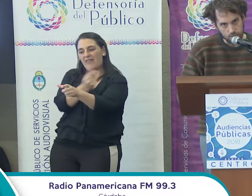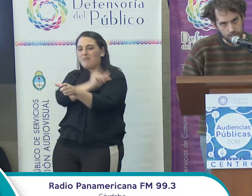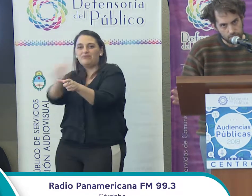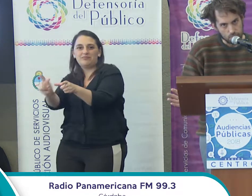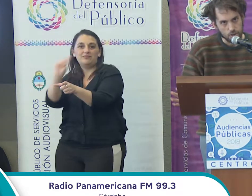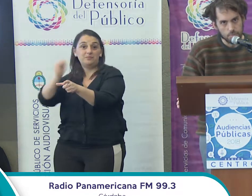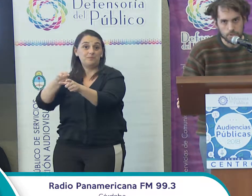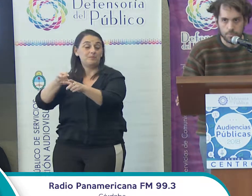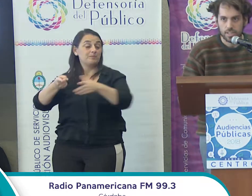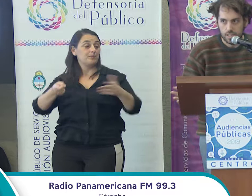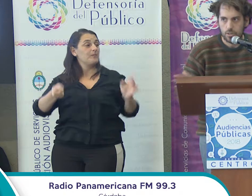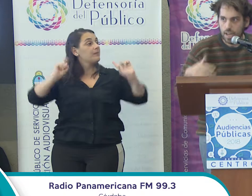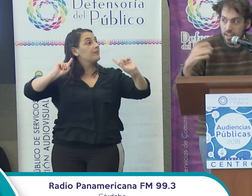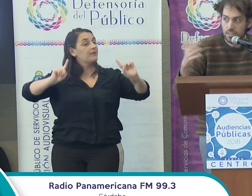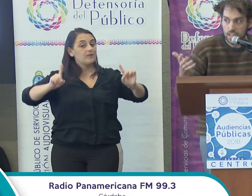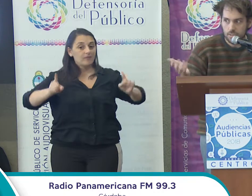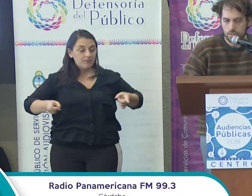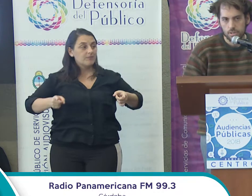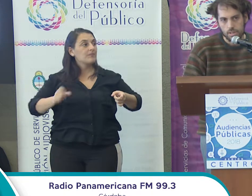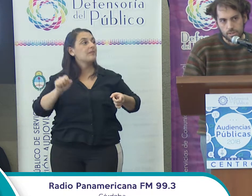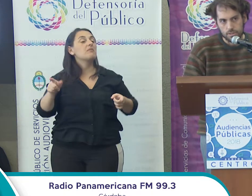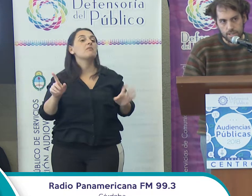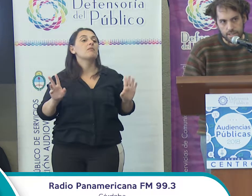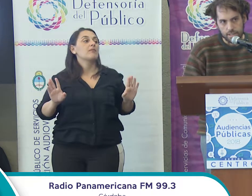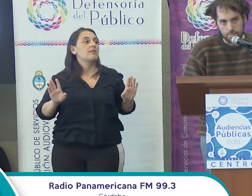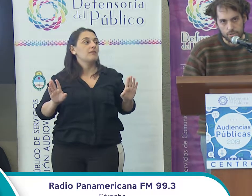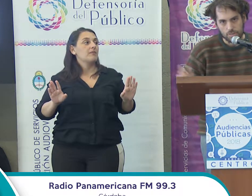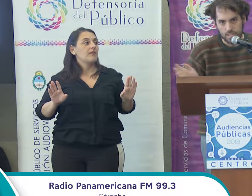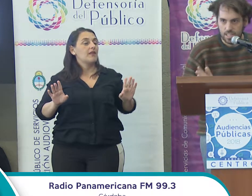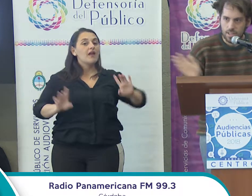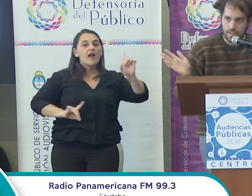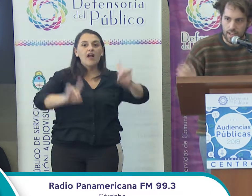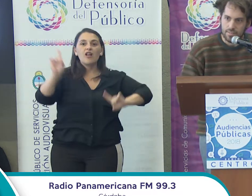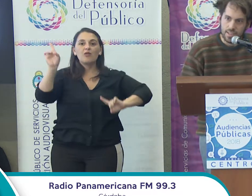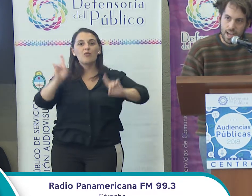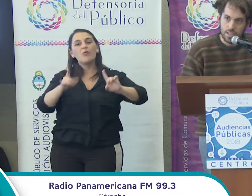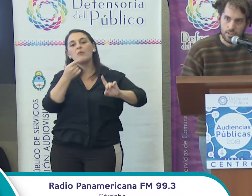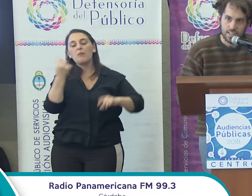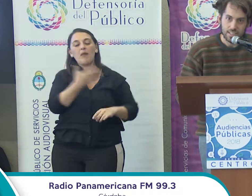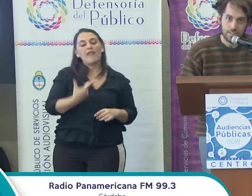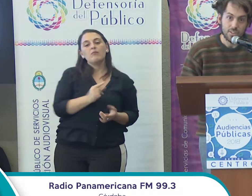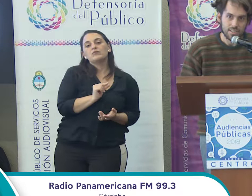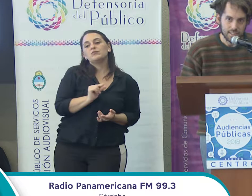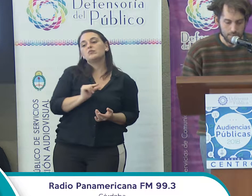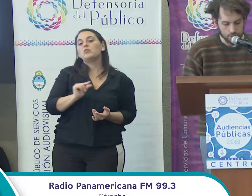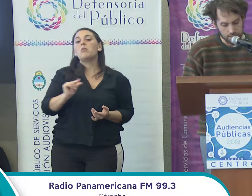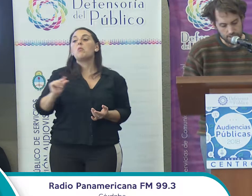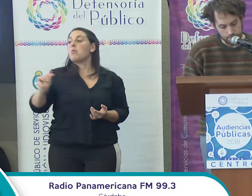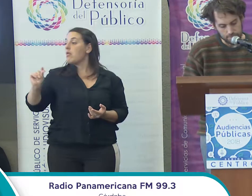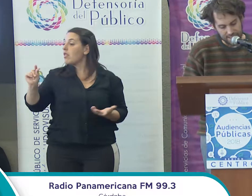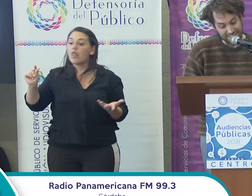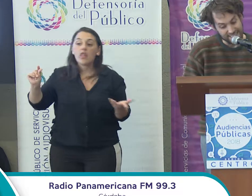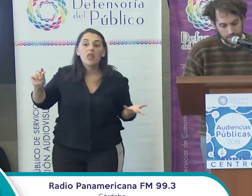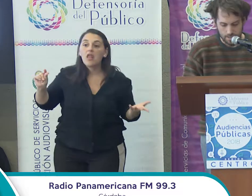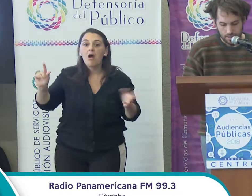que se regule como corresponde porque es cierto ha habido casos donde la pauta oficial se desviaban a medios que directamente no existían en puer donde